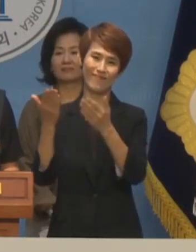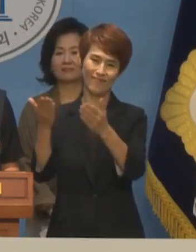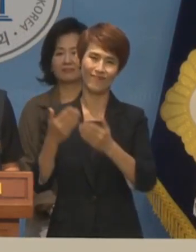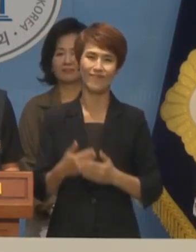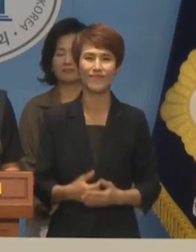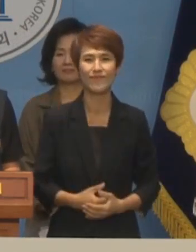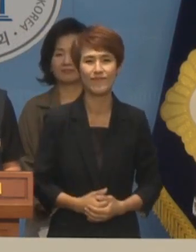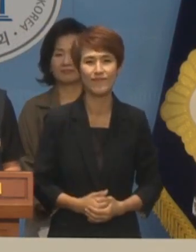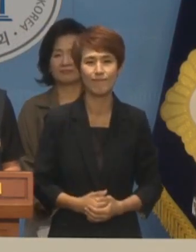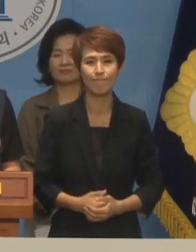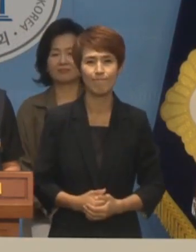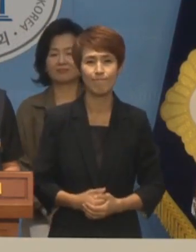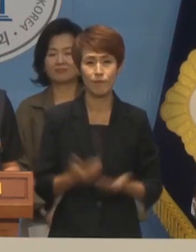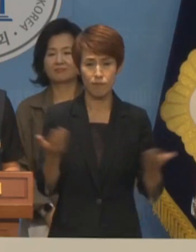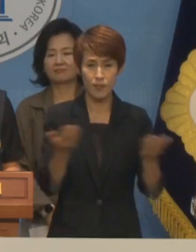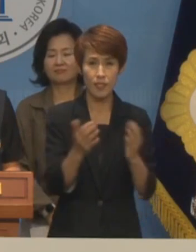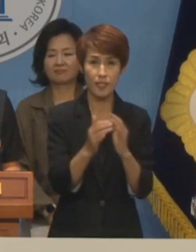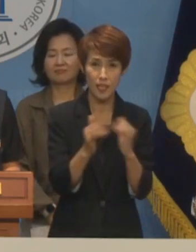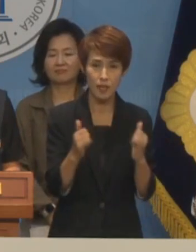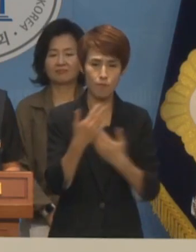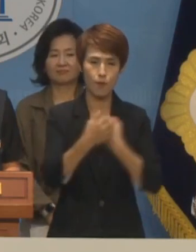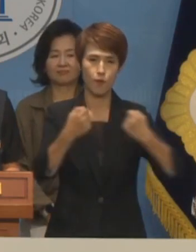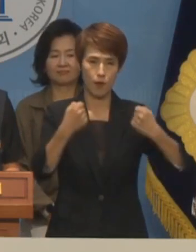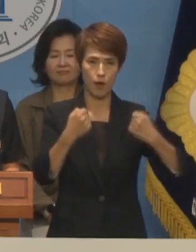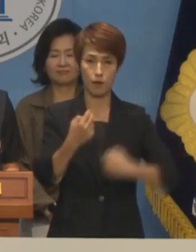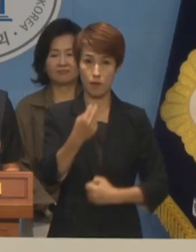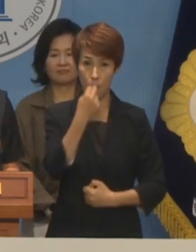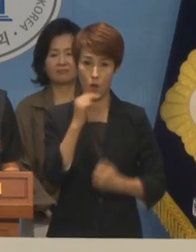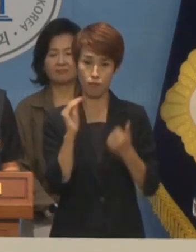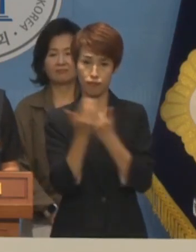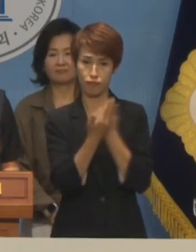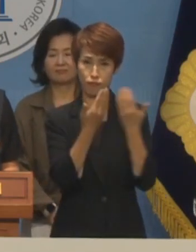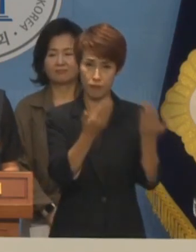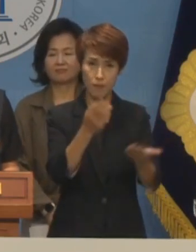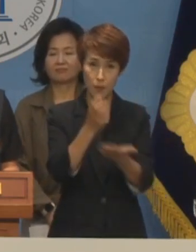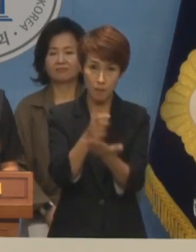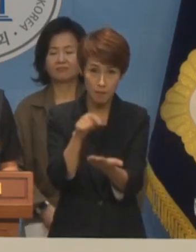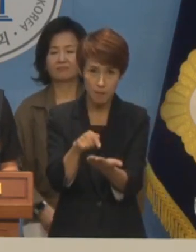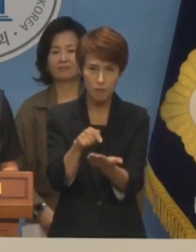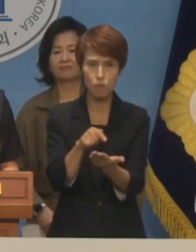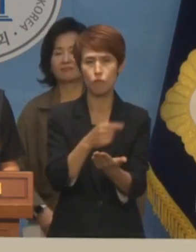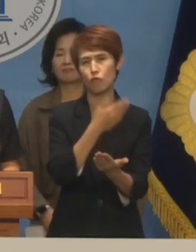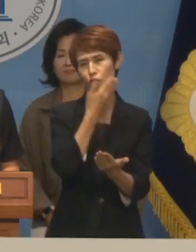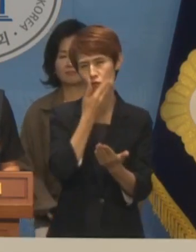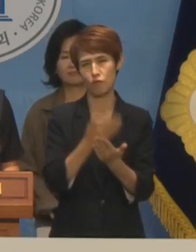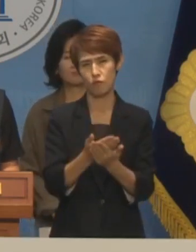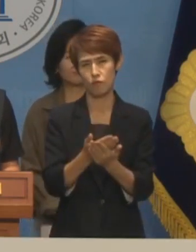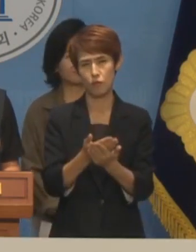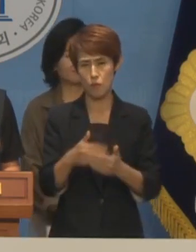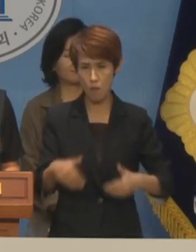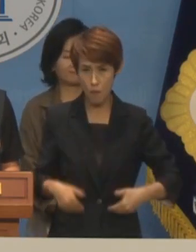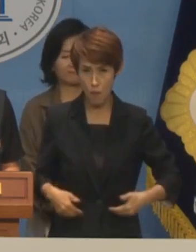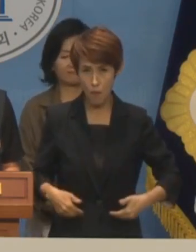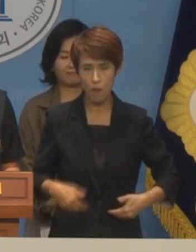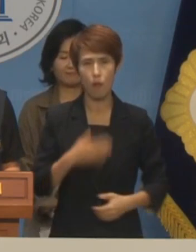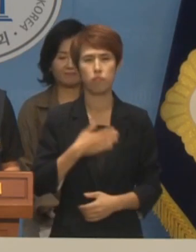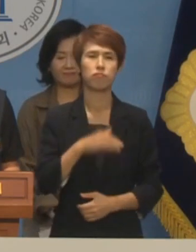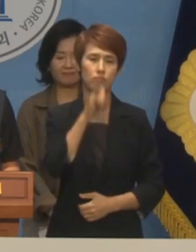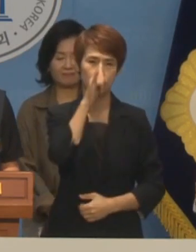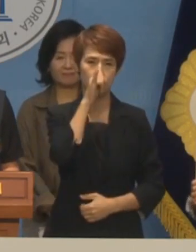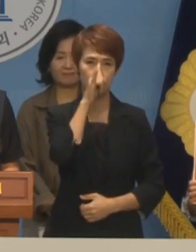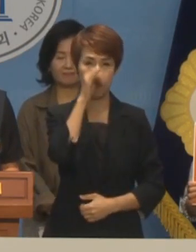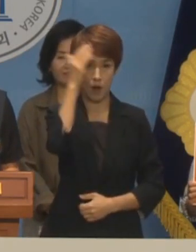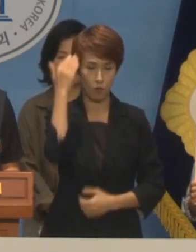말씀을 드립니다. 근로자들의 건강과 생명을 보호하는 이 법안의 중요성과 필요성을 잘 알기에